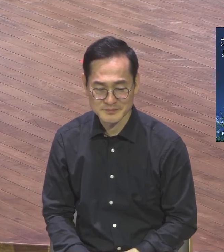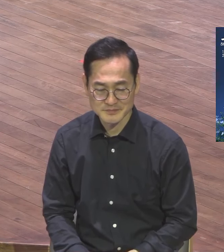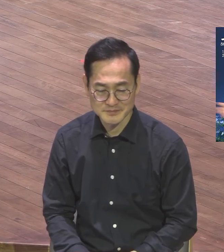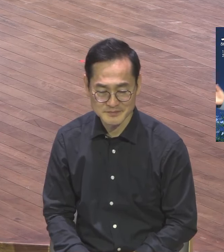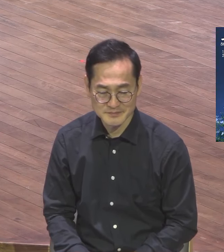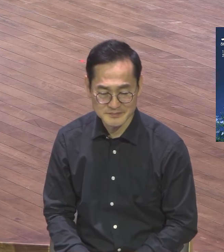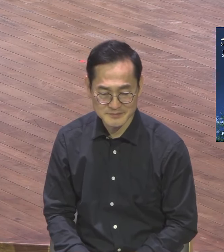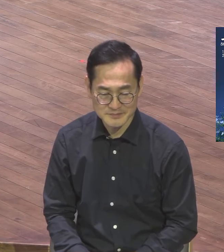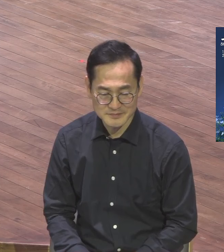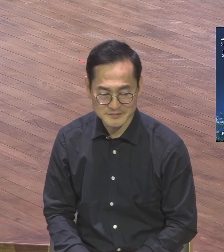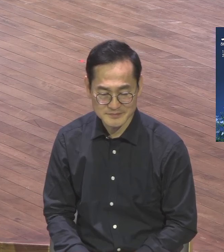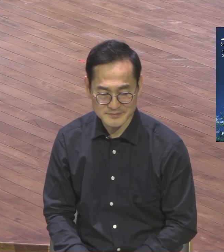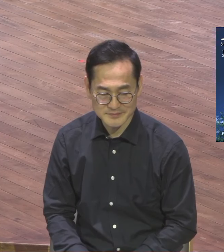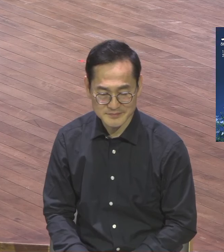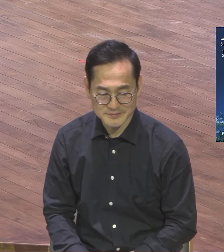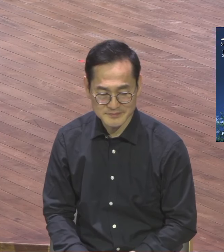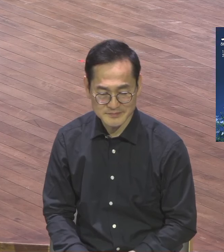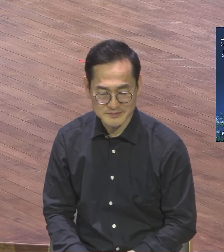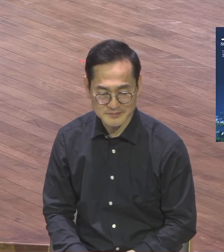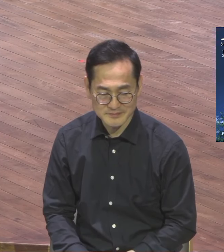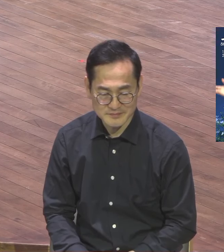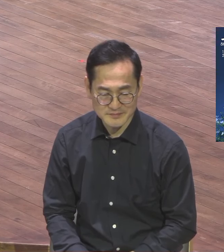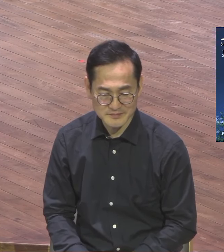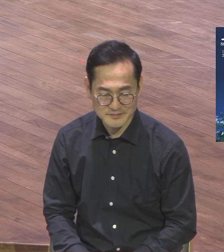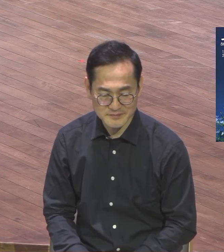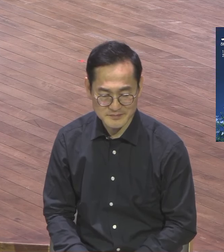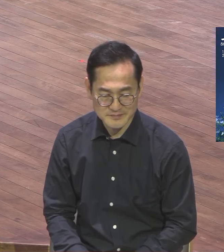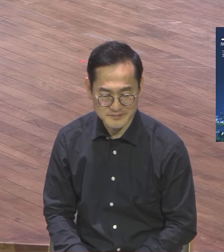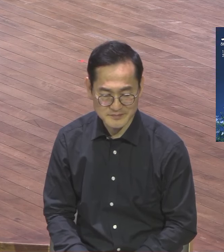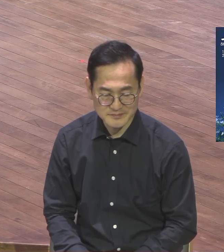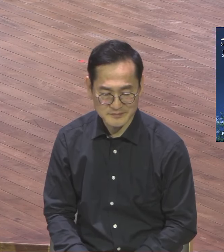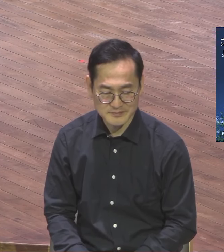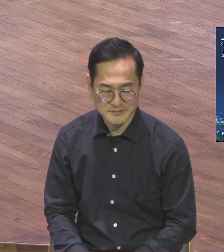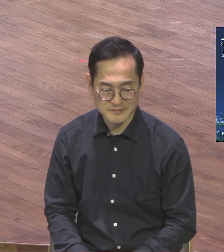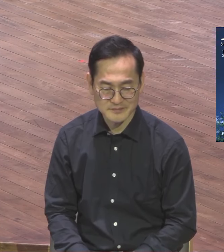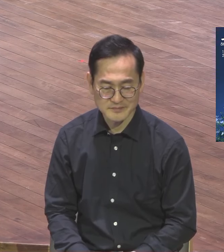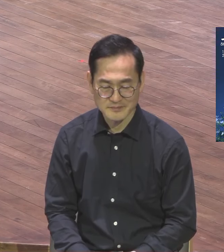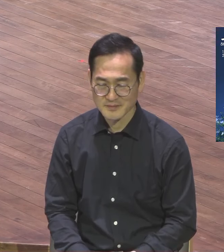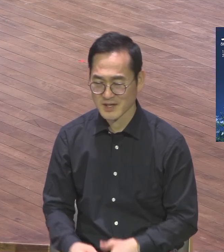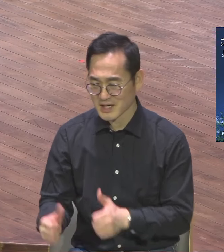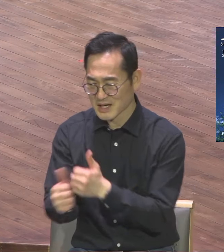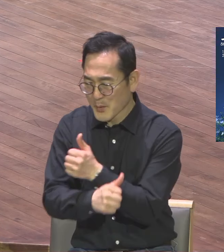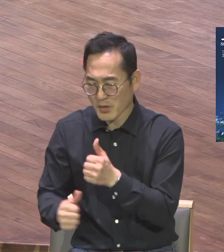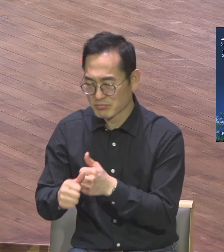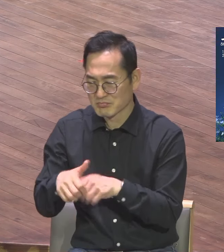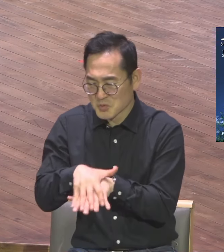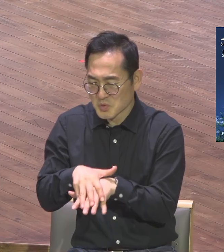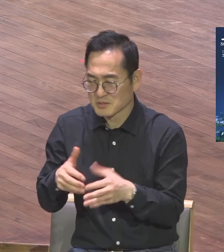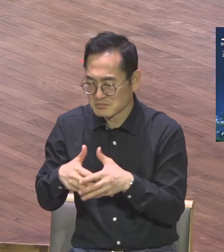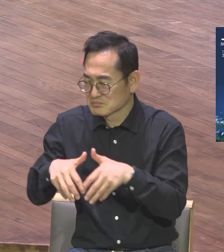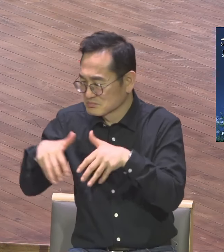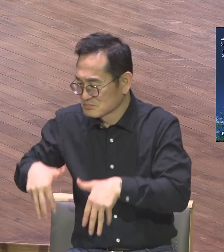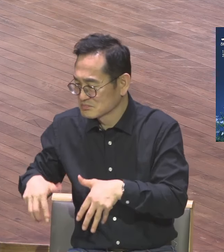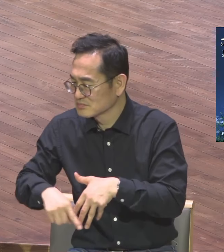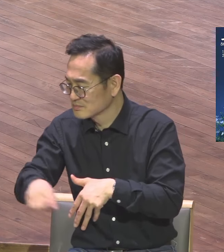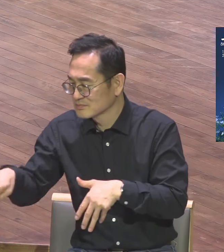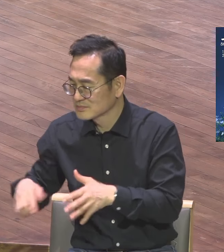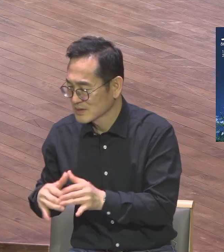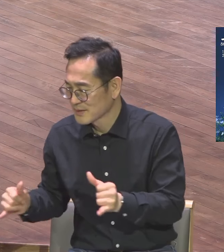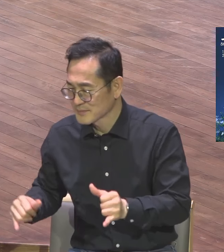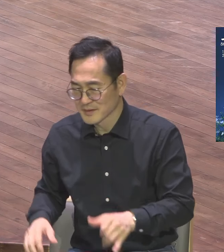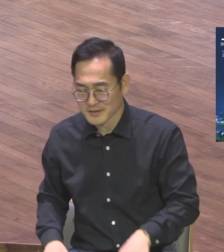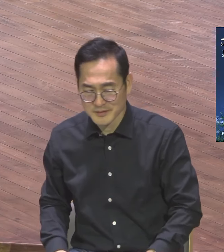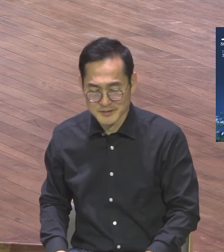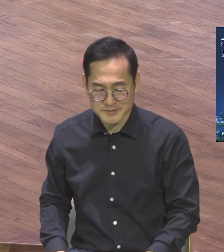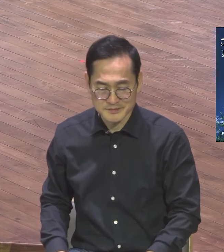막 그치도 못하게만. 지 교회 아니니까 뭐 하나 없으면 뭐 어때 뭐. 아무 관심 없어. 거기 한참 지 교회